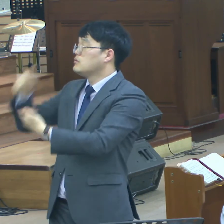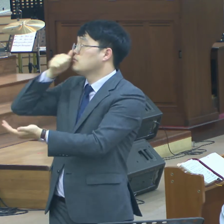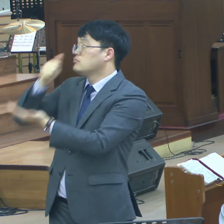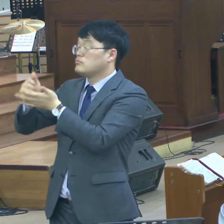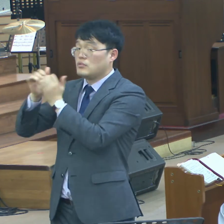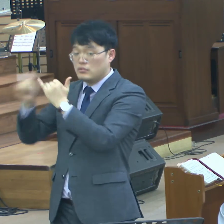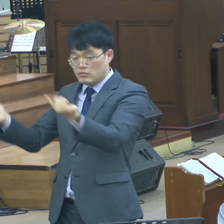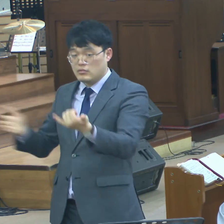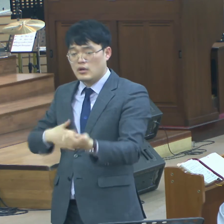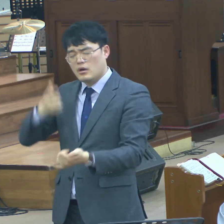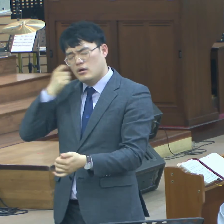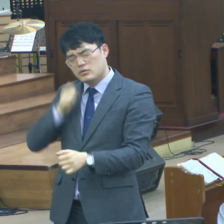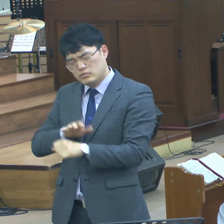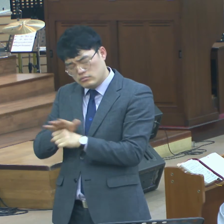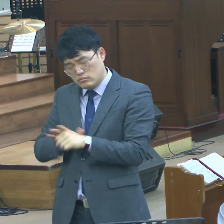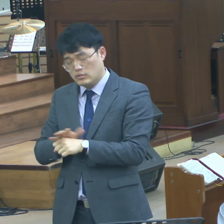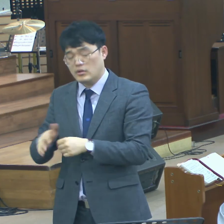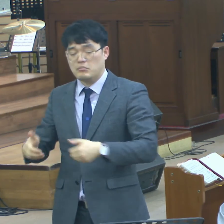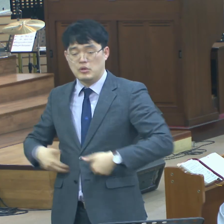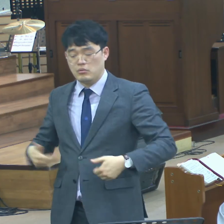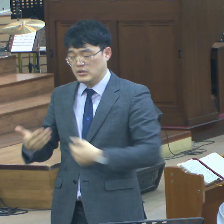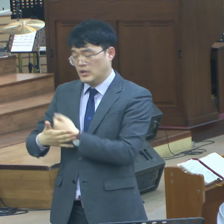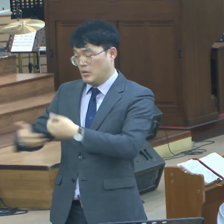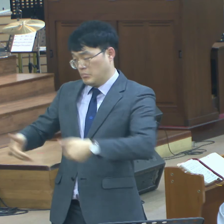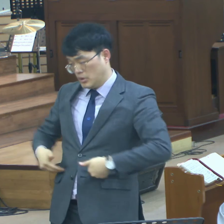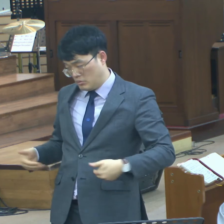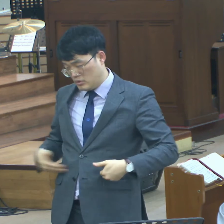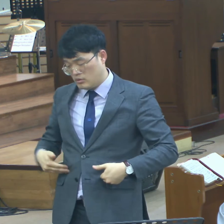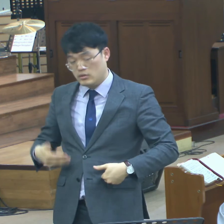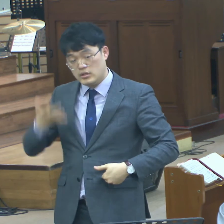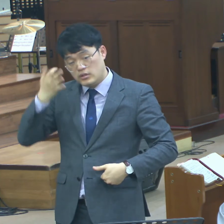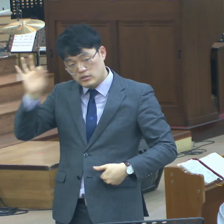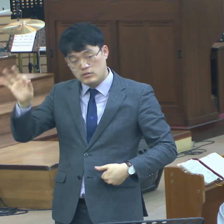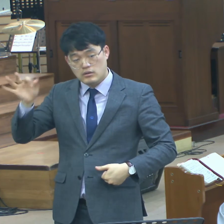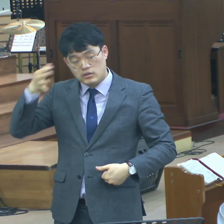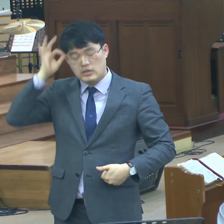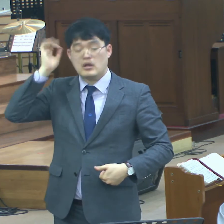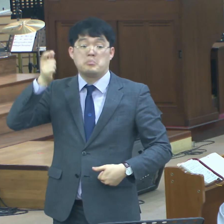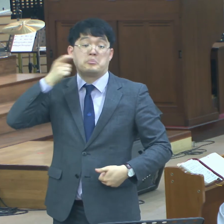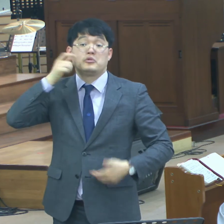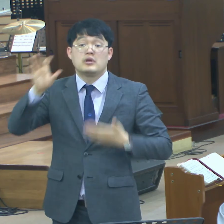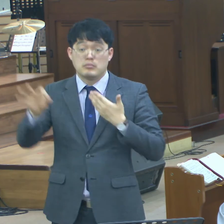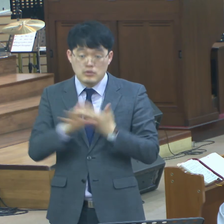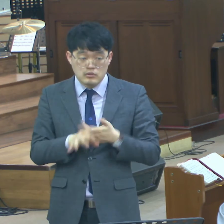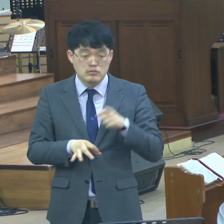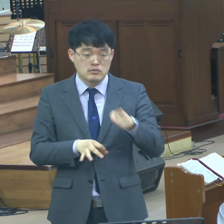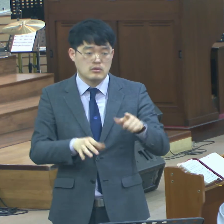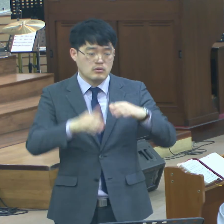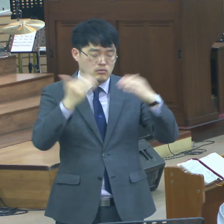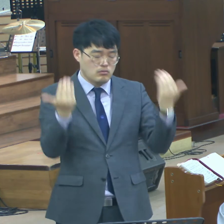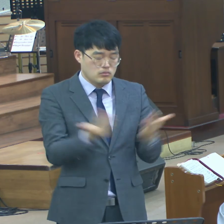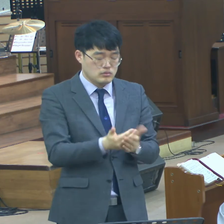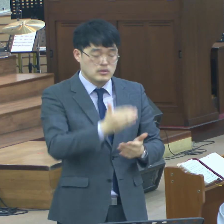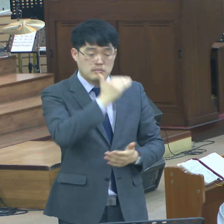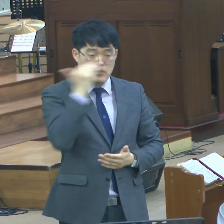하나님의 긍휼이 필요하고 은혜가 필요하다는 것을 기도하지 못한다면 그는 온전한 신앙인이 아닌